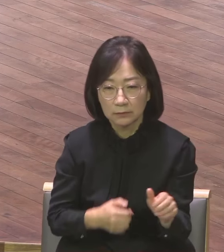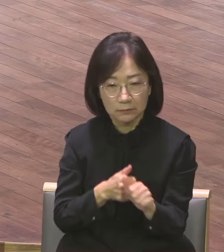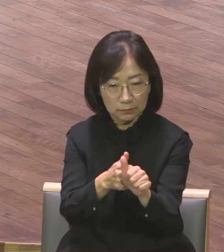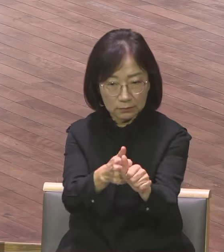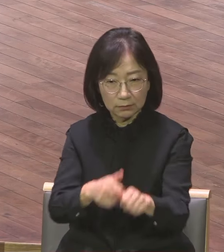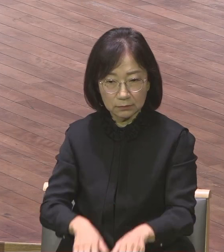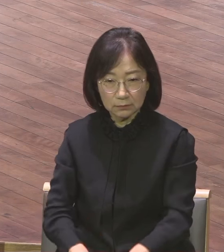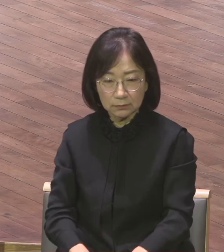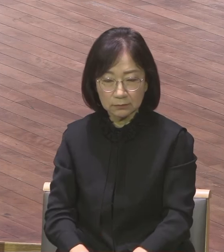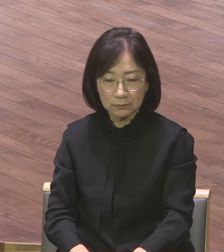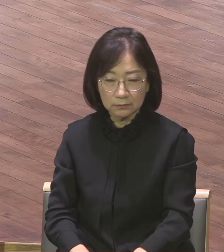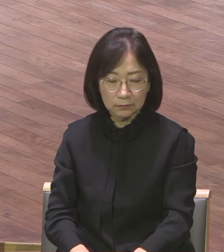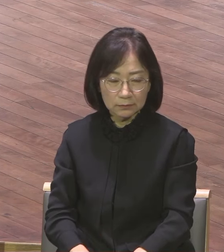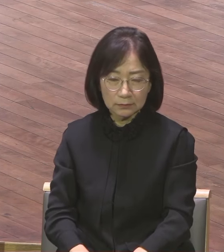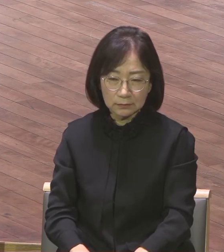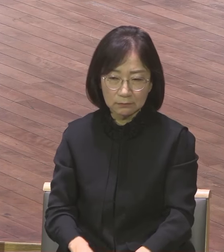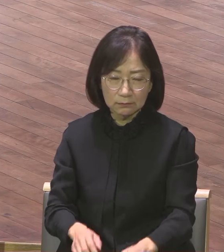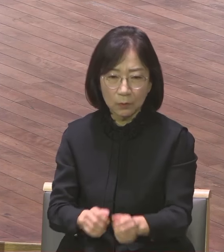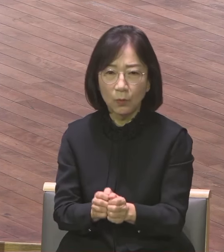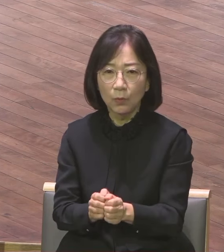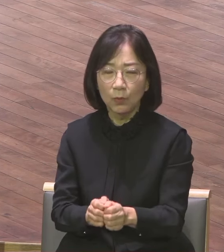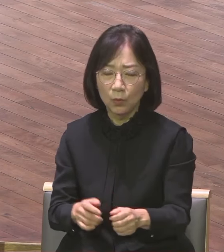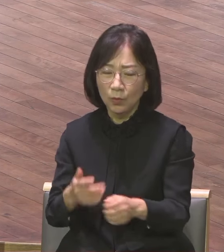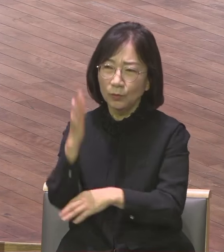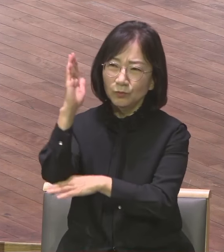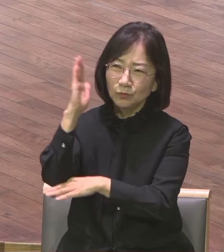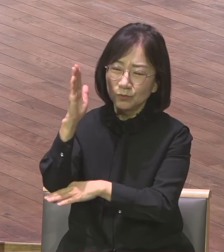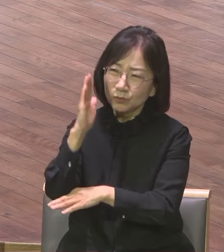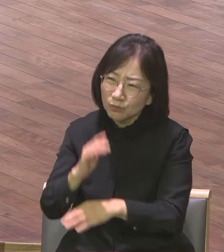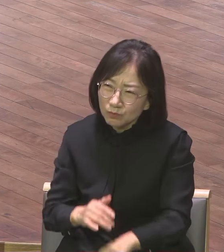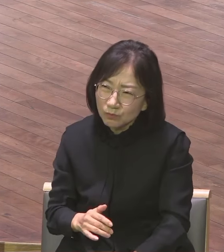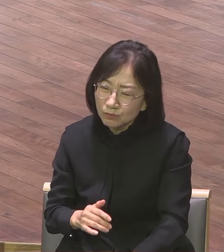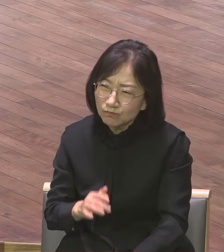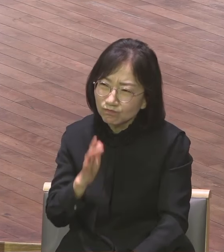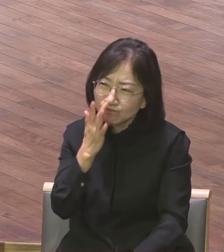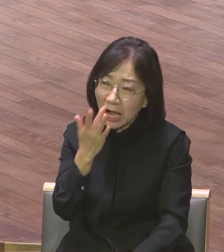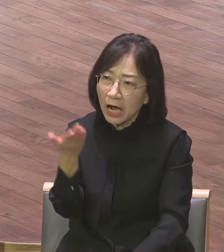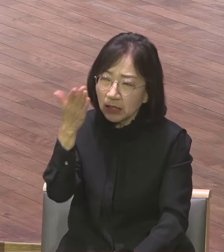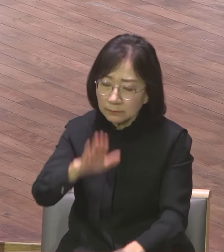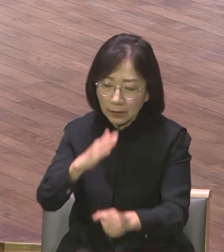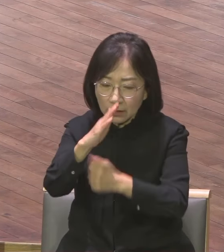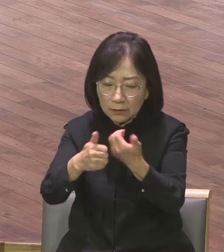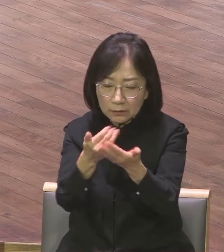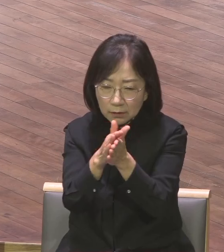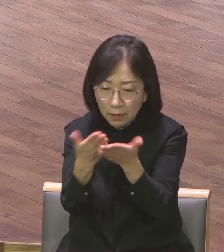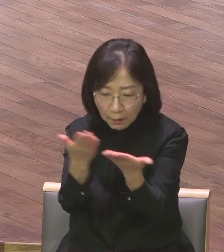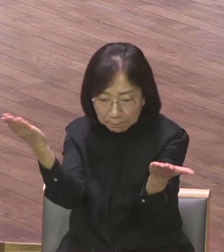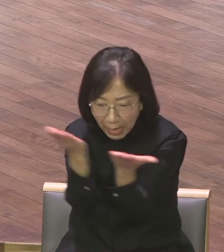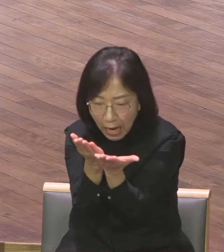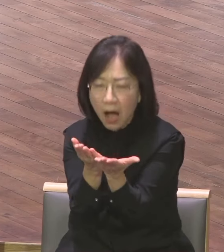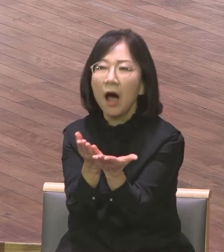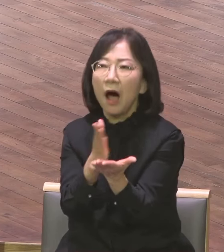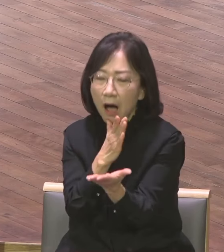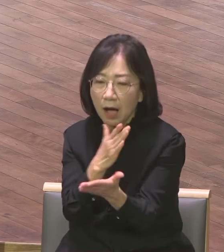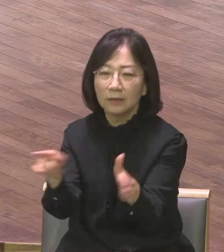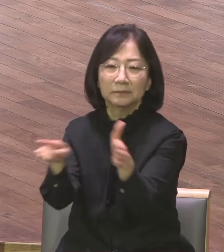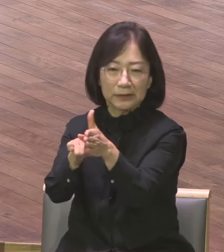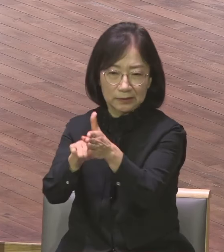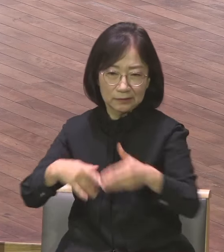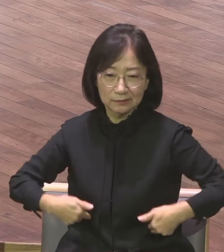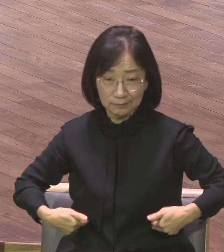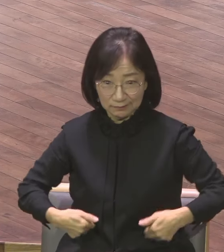그 사람이 아무리 행편이 없어도 성경대로 말하면 그 성경을 믿어야 돼요. 성경에 근거해서 오직